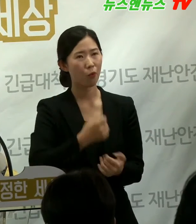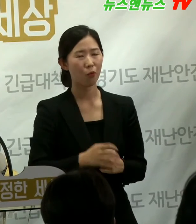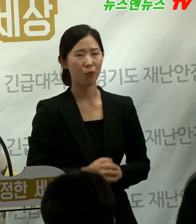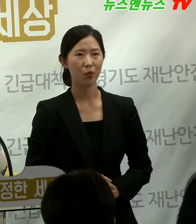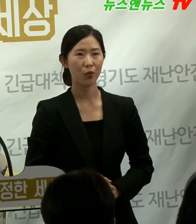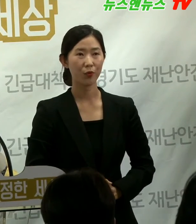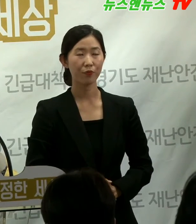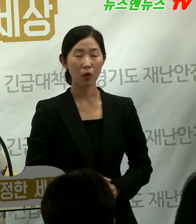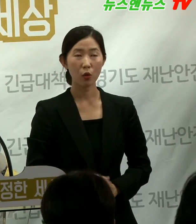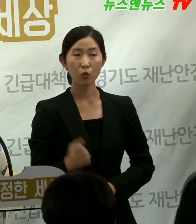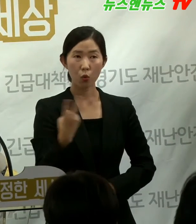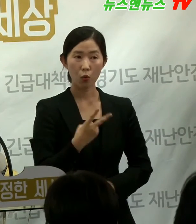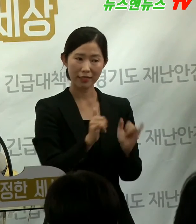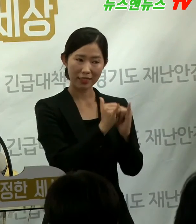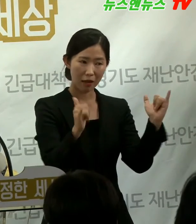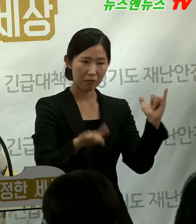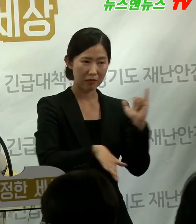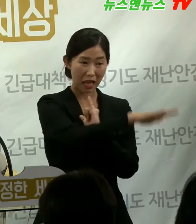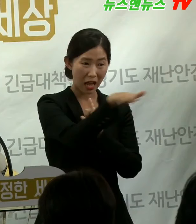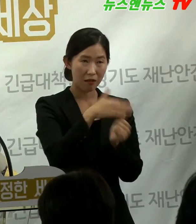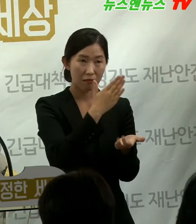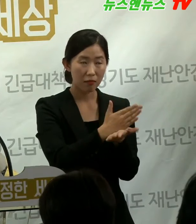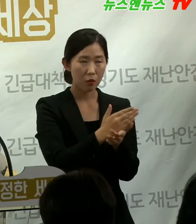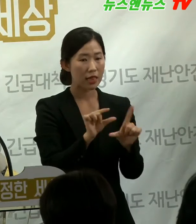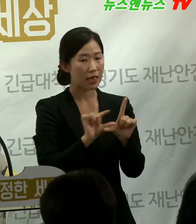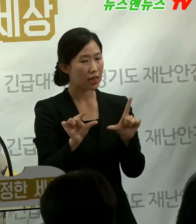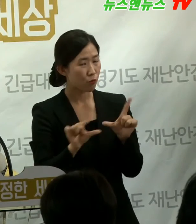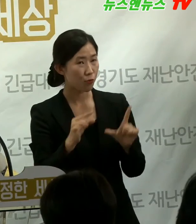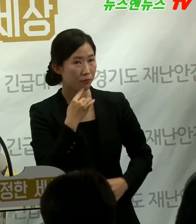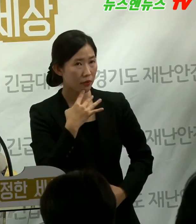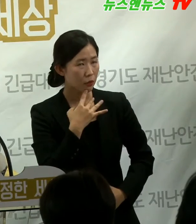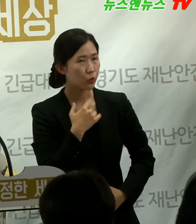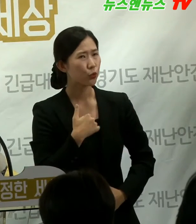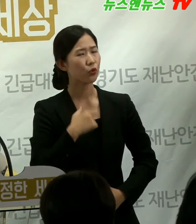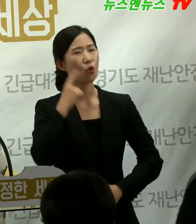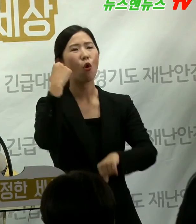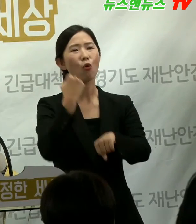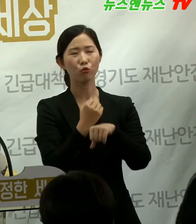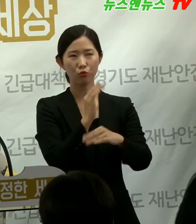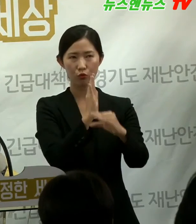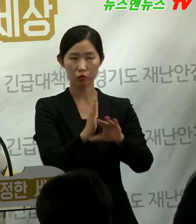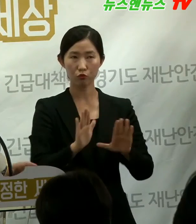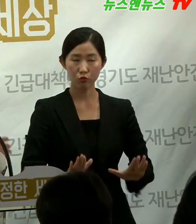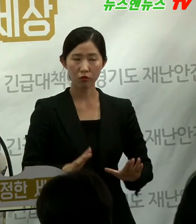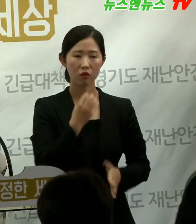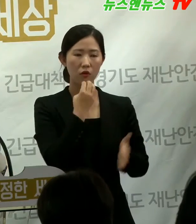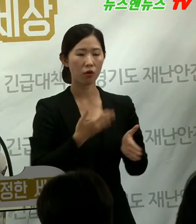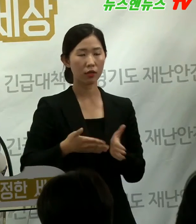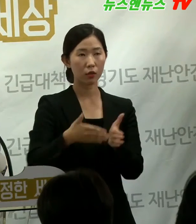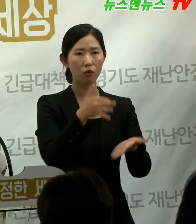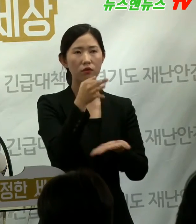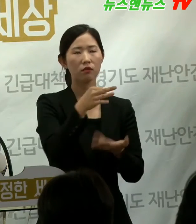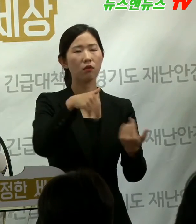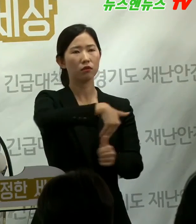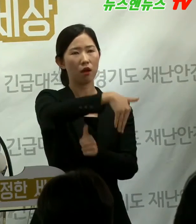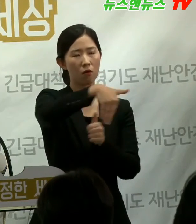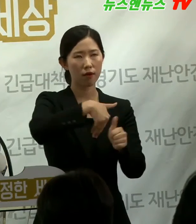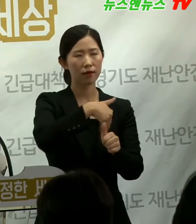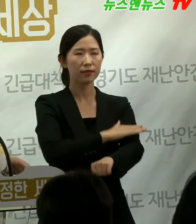있느냐는 저희도 연구 중입니다. 그것은 우리의 재정 상황에 맞게 정말로 절실한